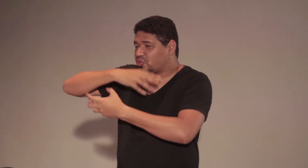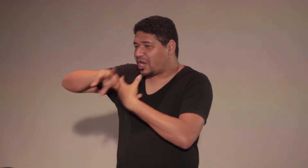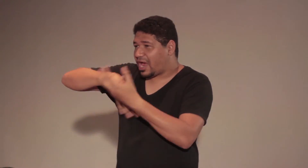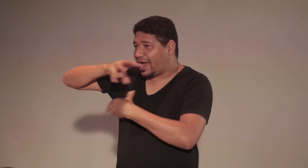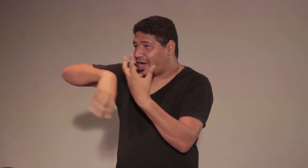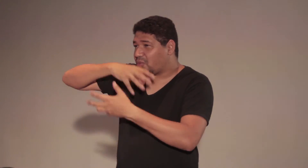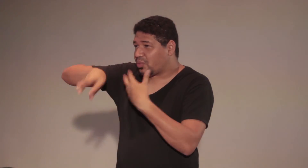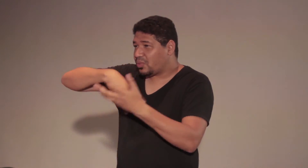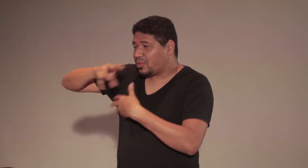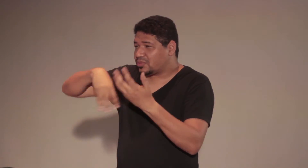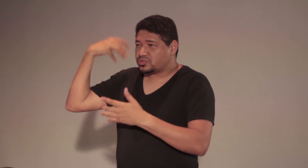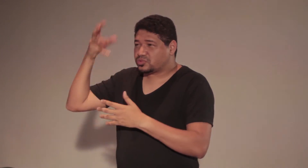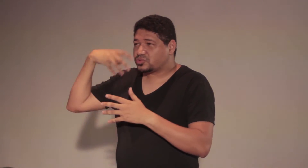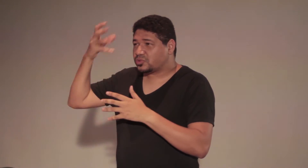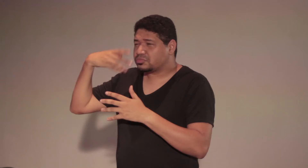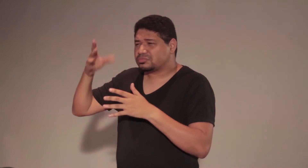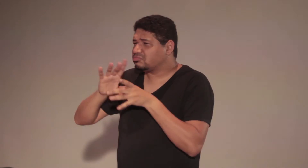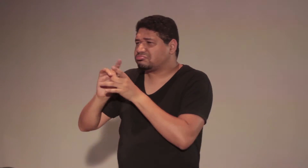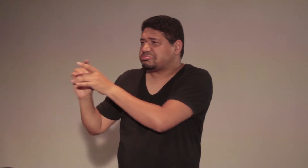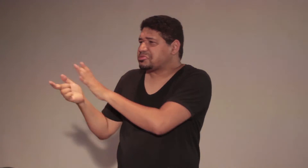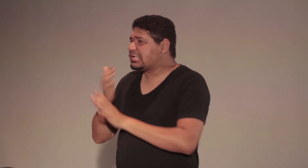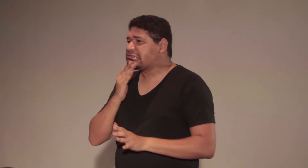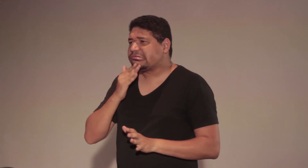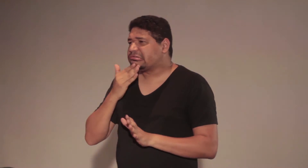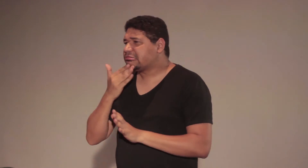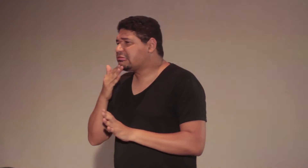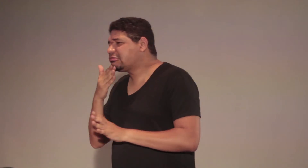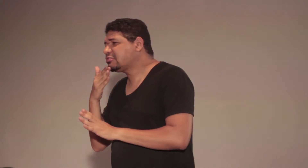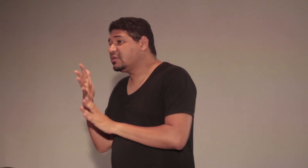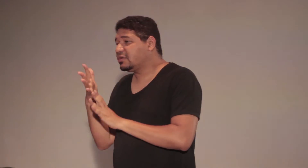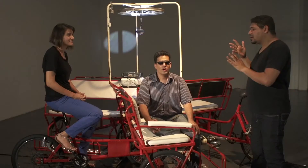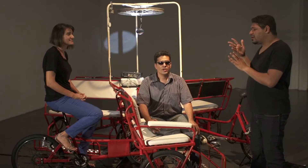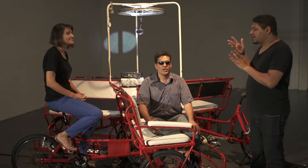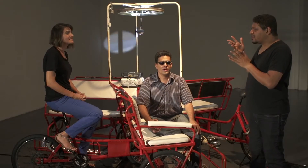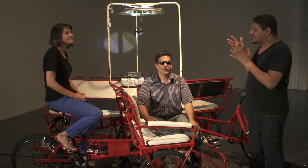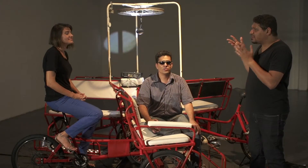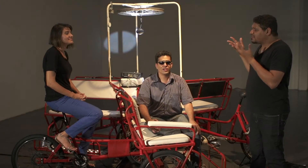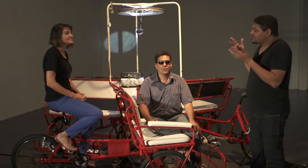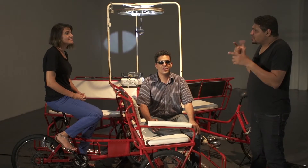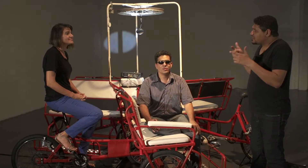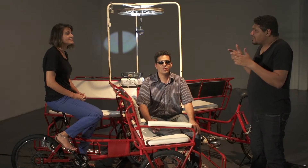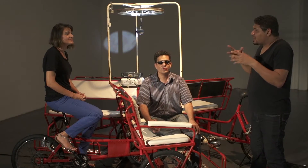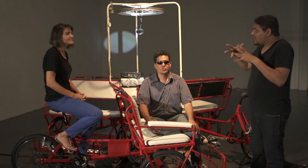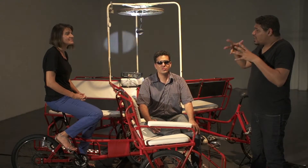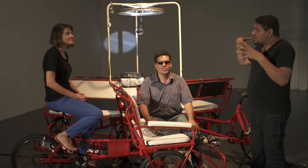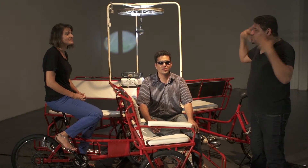profusão De sons Que não faziam sentido Não tinham Um tratamento Acústico Enfim